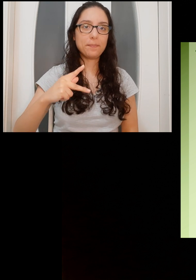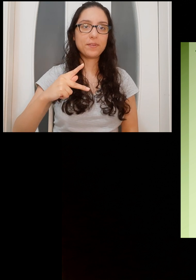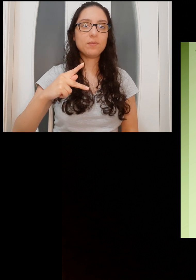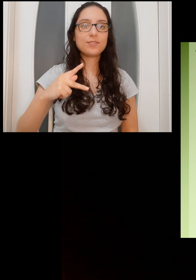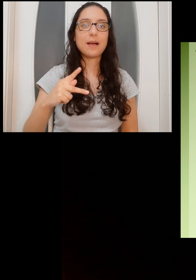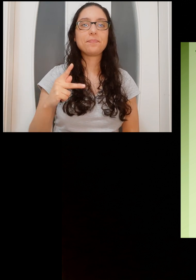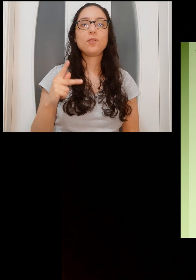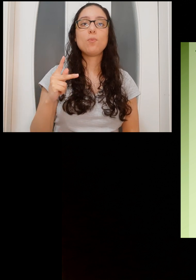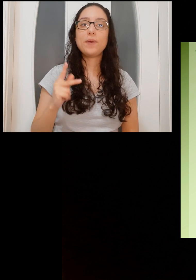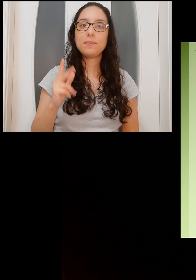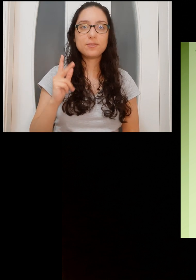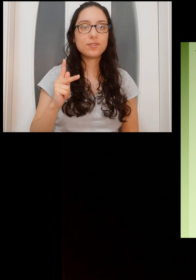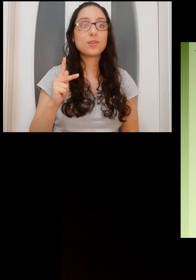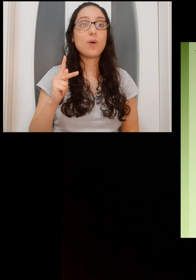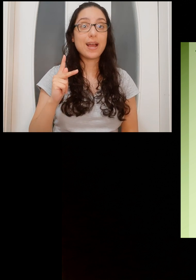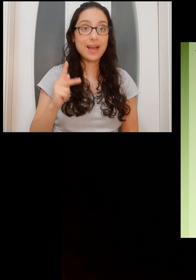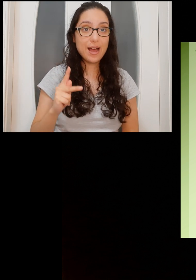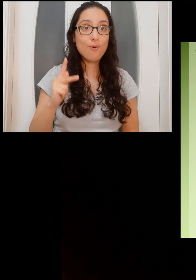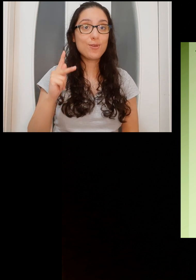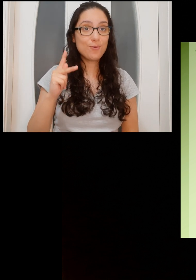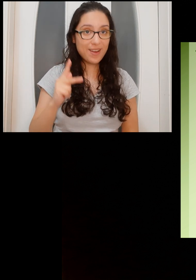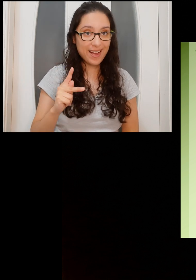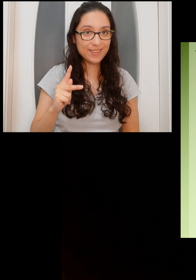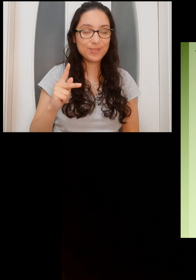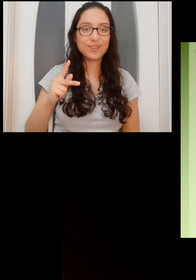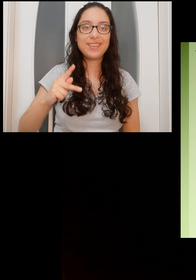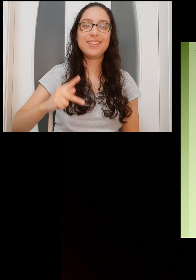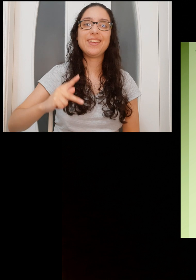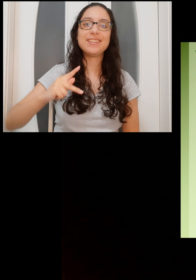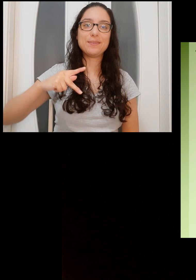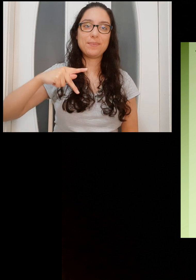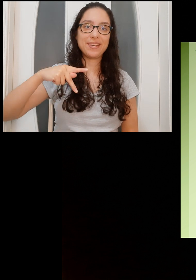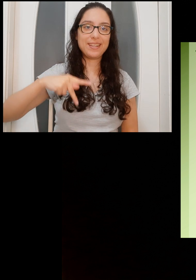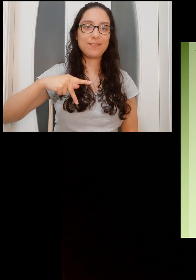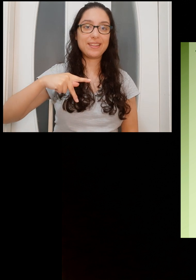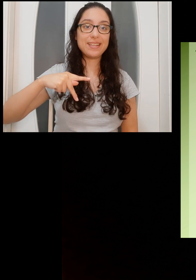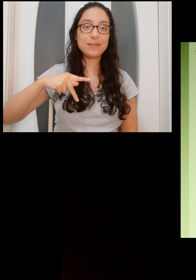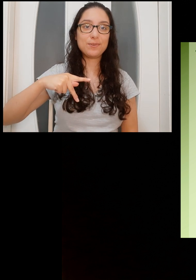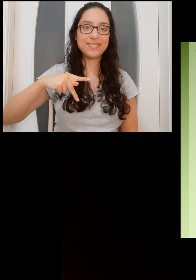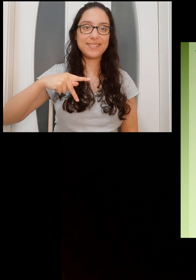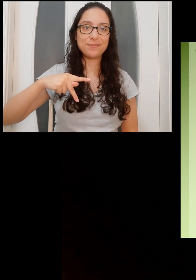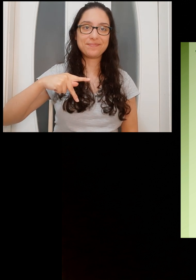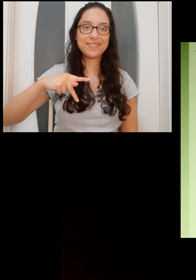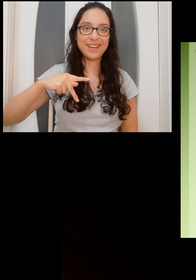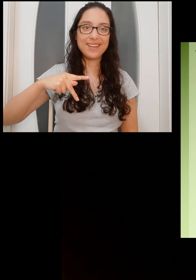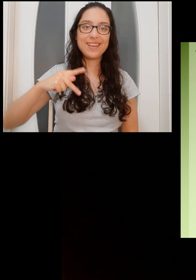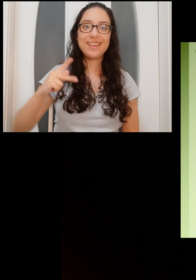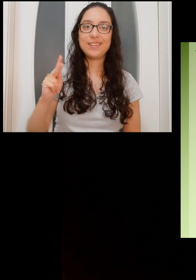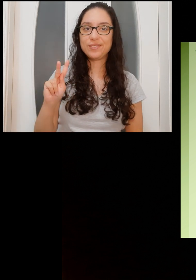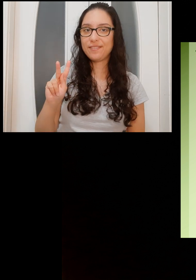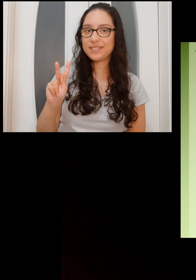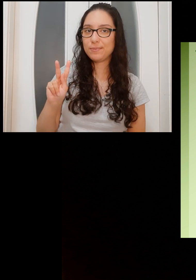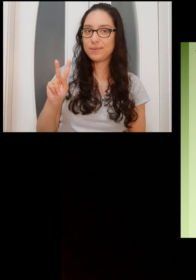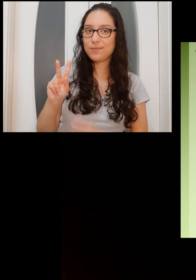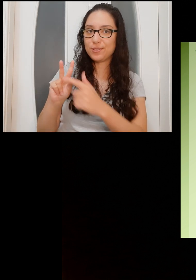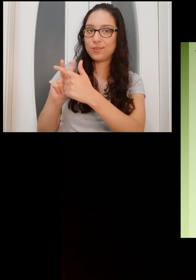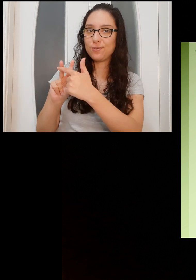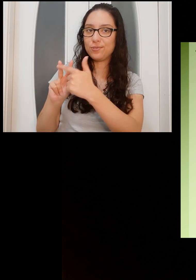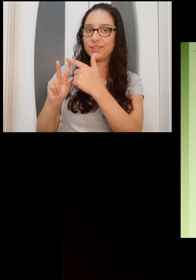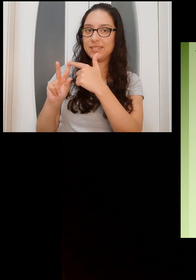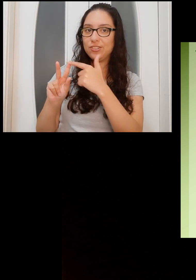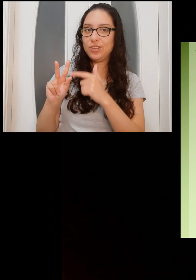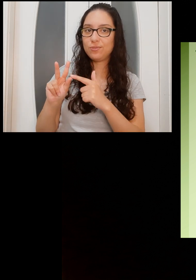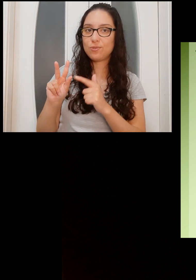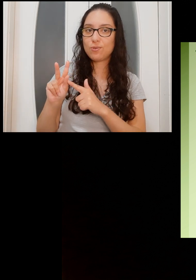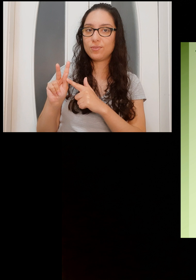O P, vamos lá. O P é a mesma coisa que o H e o K, só que esse P aqui ele tem que ficar nessa posição, tá? Então, você vai fazer a mesma coisa,